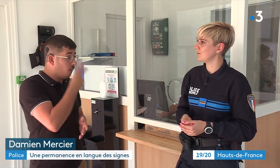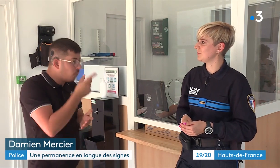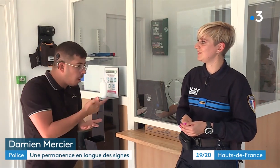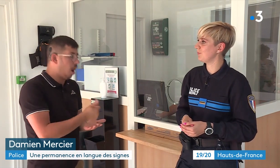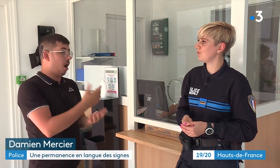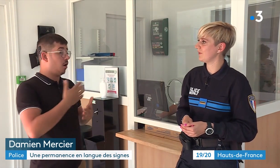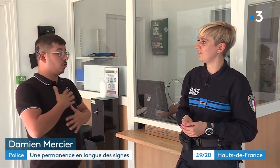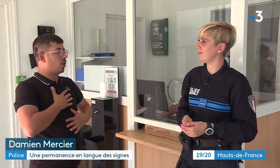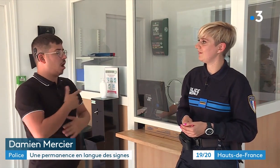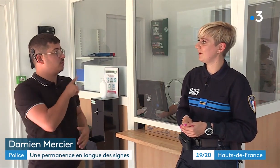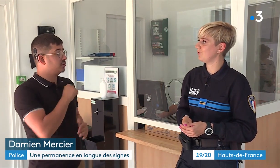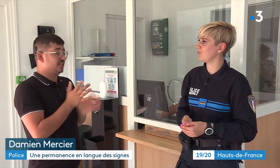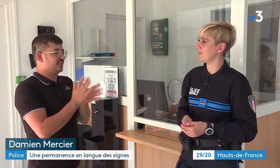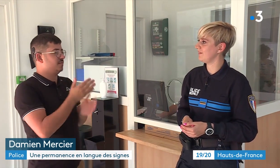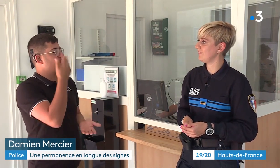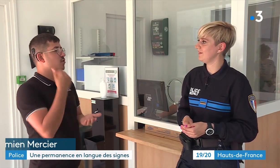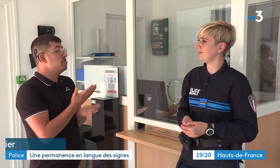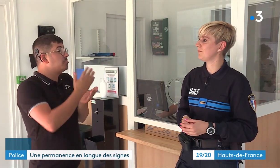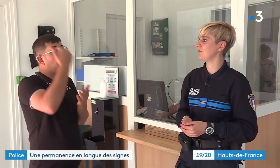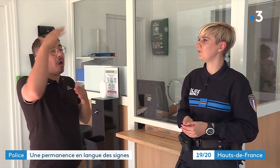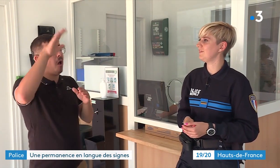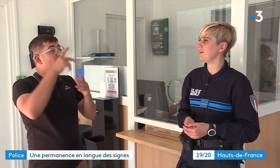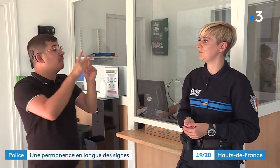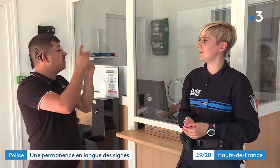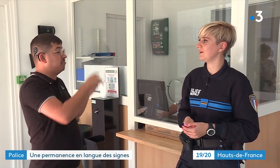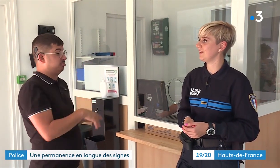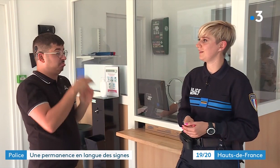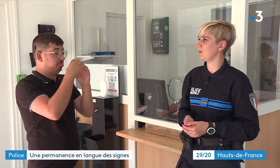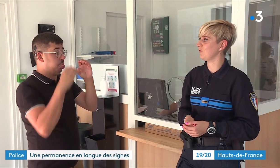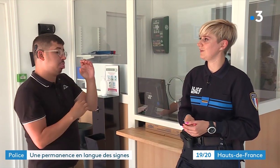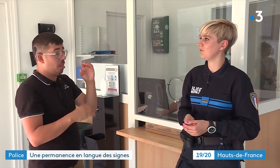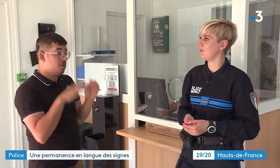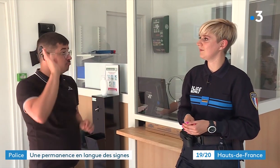Donc s'il a besoin d'aide, il sait que maintenant ici, il y a des personnes qui sont là.